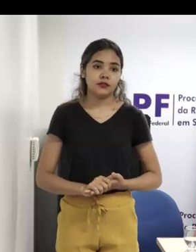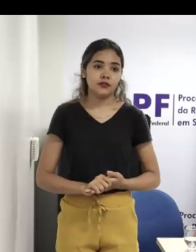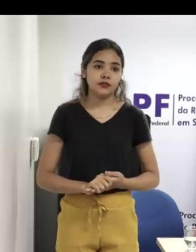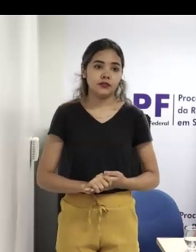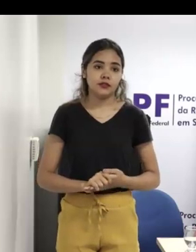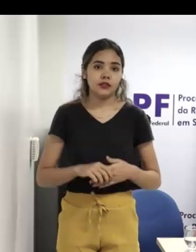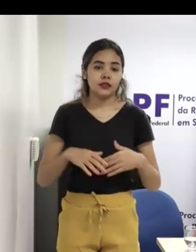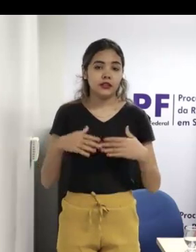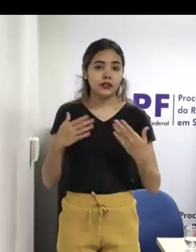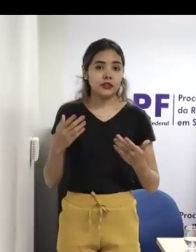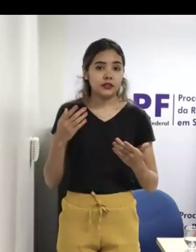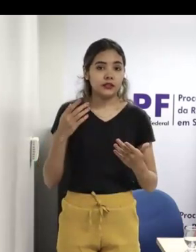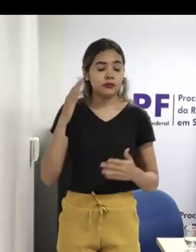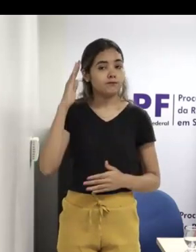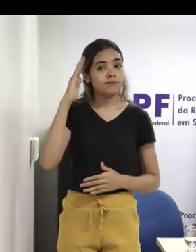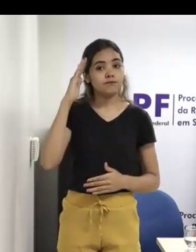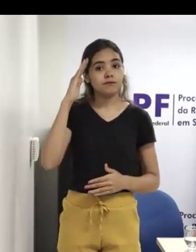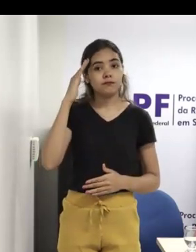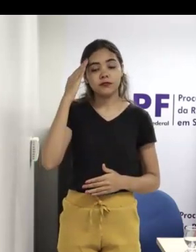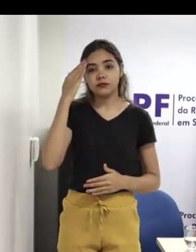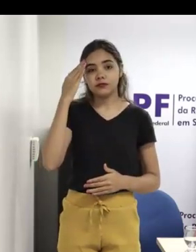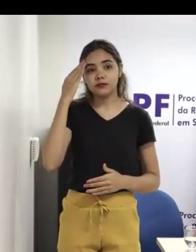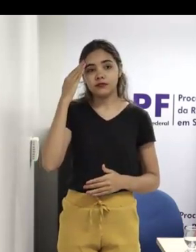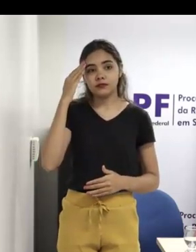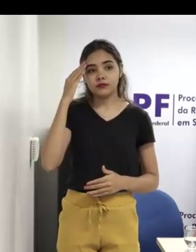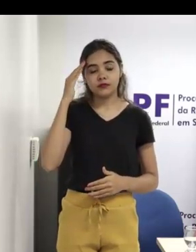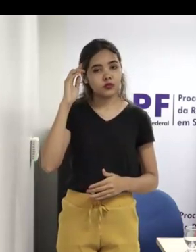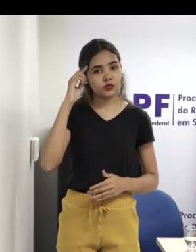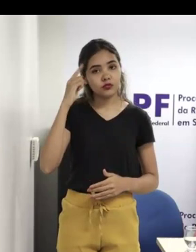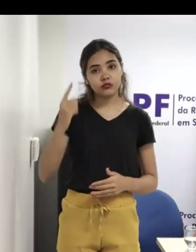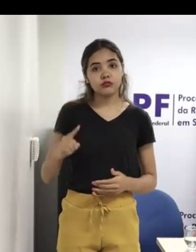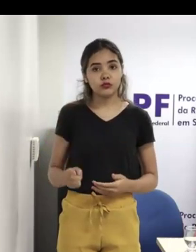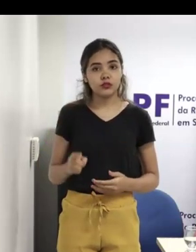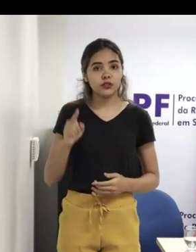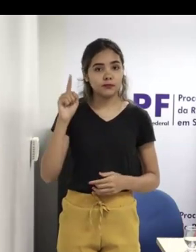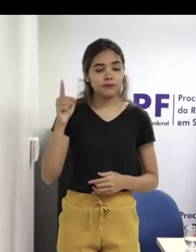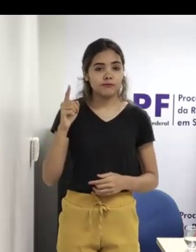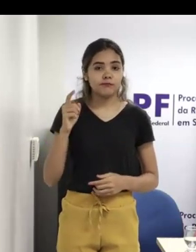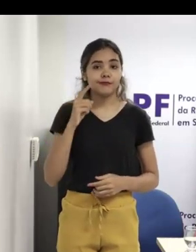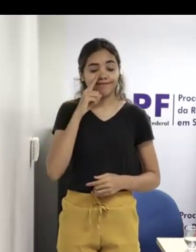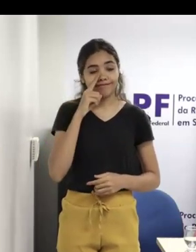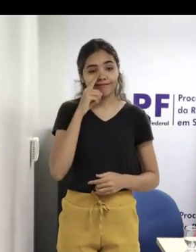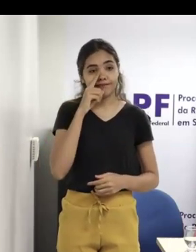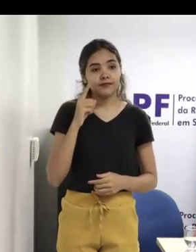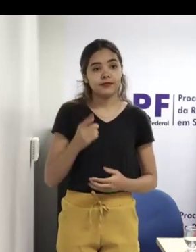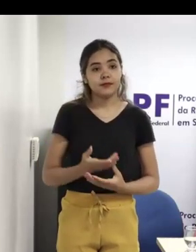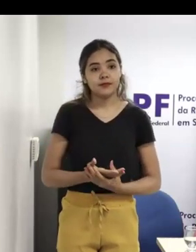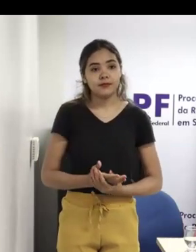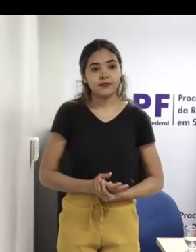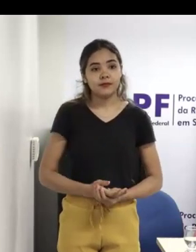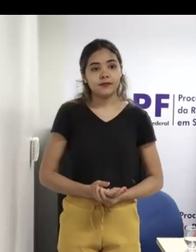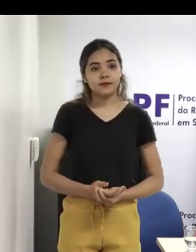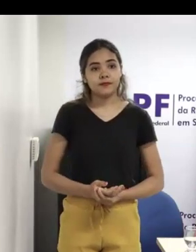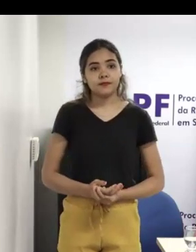um agressor né E muitas das vezes a gente não compreende esse processo de uma violência porque nem todo o